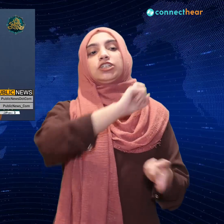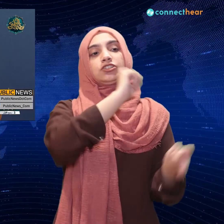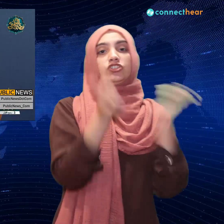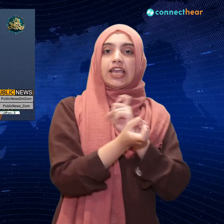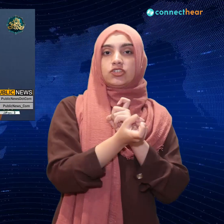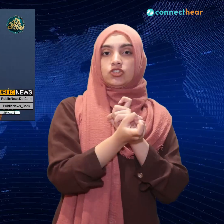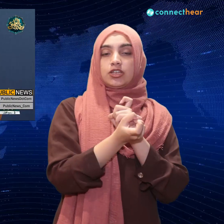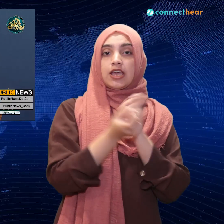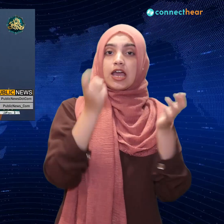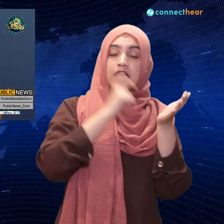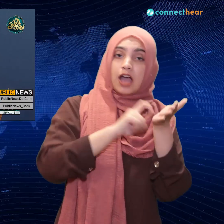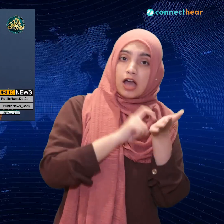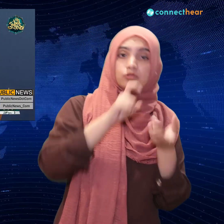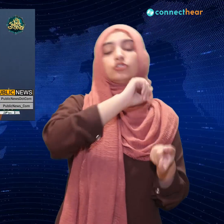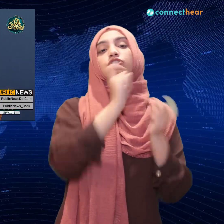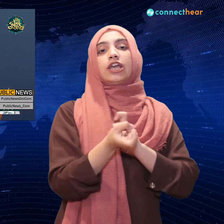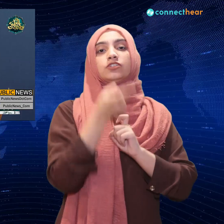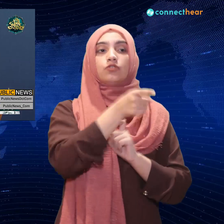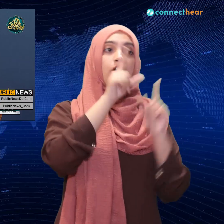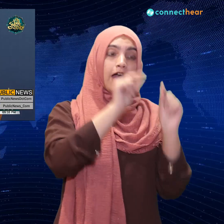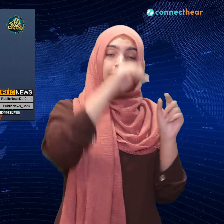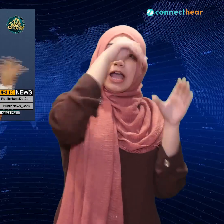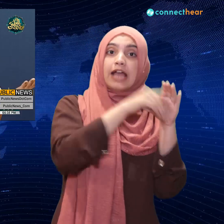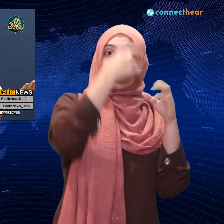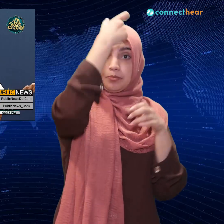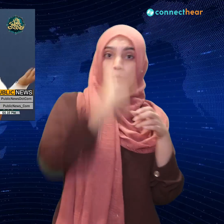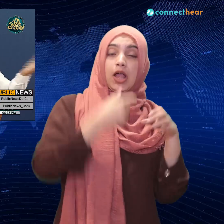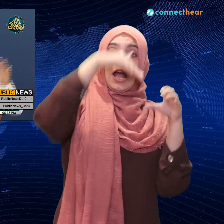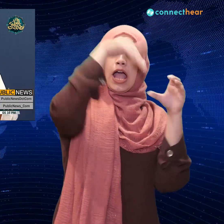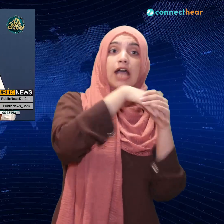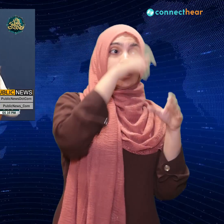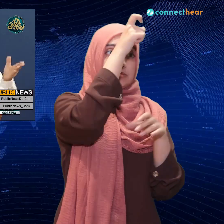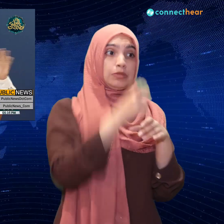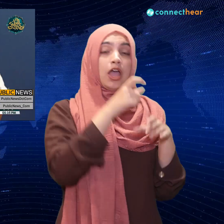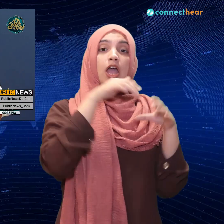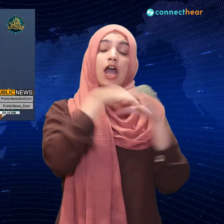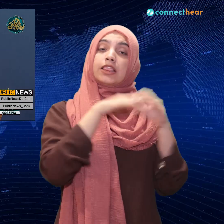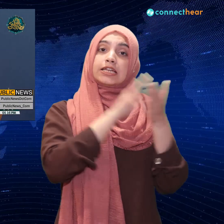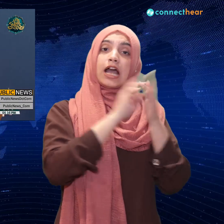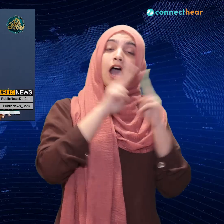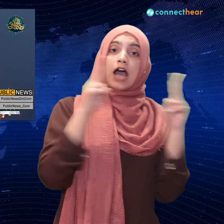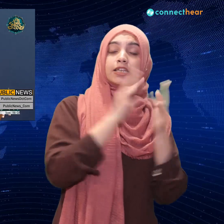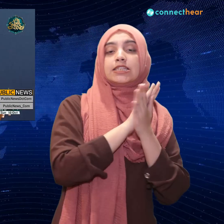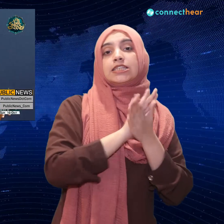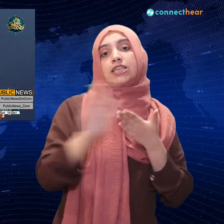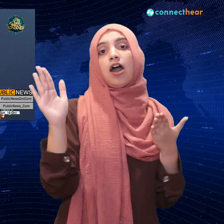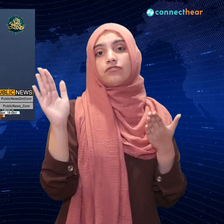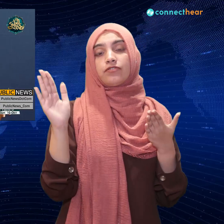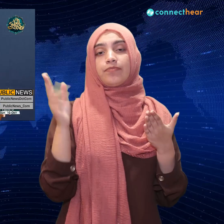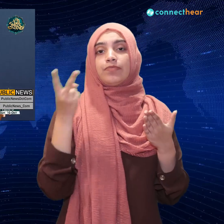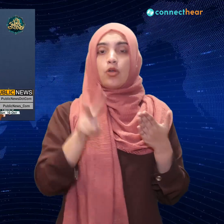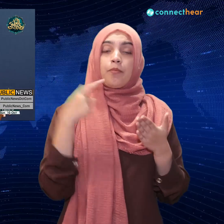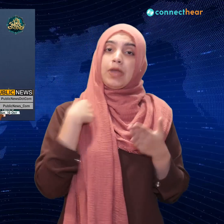2 اصول تھے، ایک تو ان کی پرسنالٹی تھی اور دوسرا مدینہ کی ریاست تھی جو ان کی سنت تھی۔ تو تب مجھے